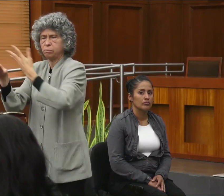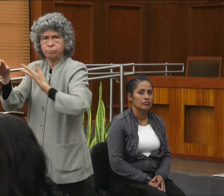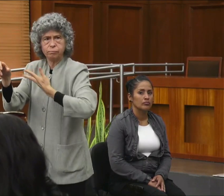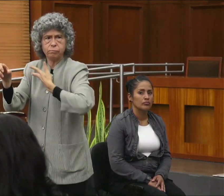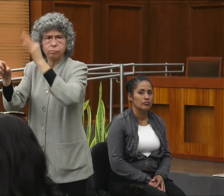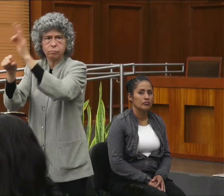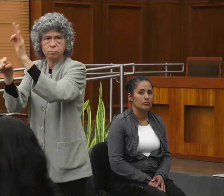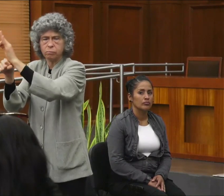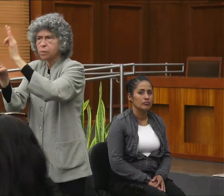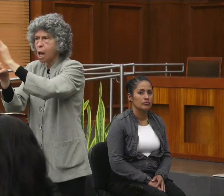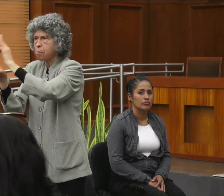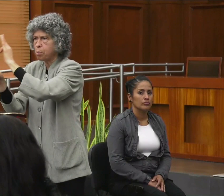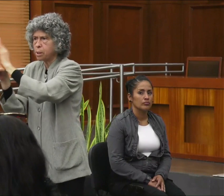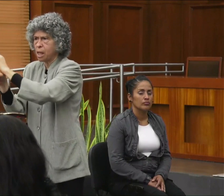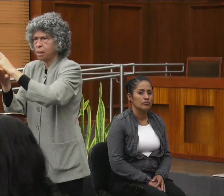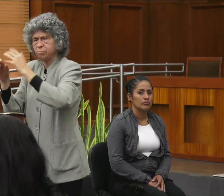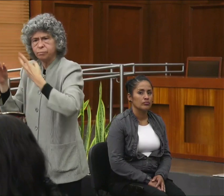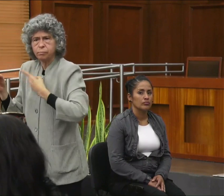Deben apoyar.